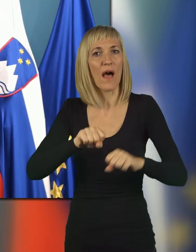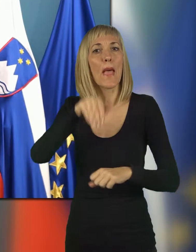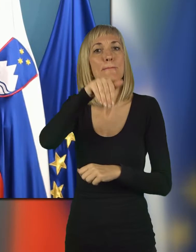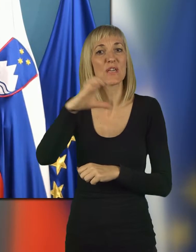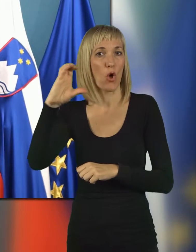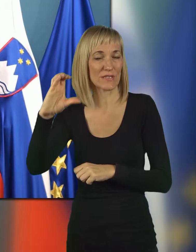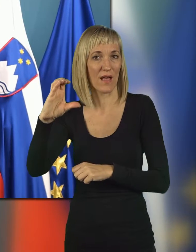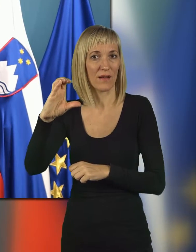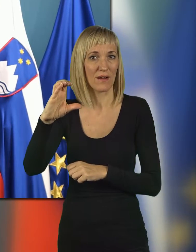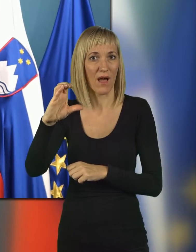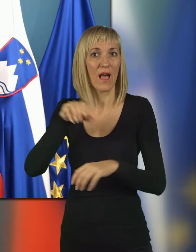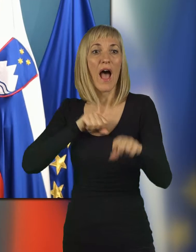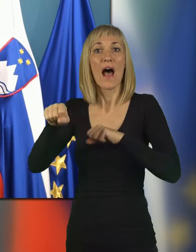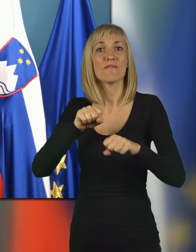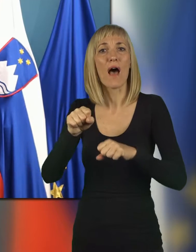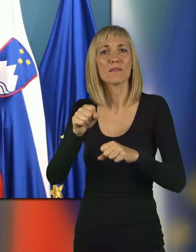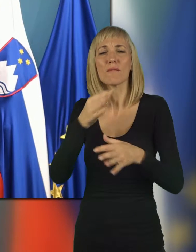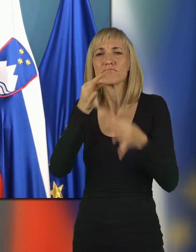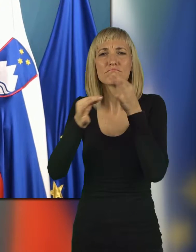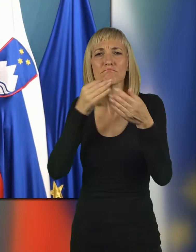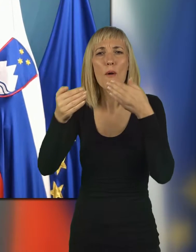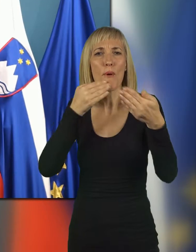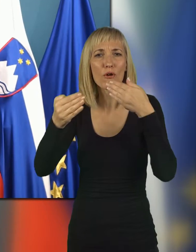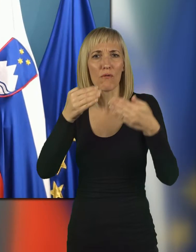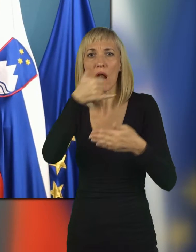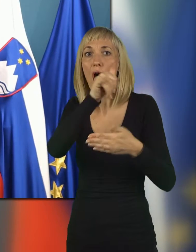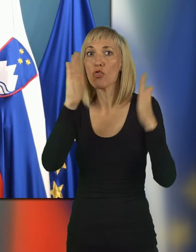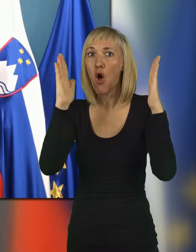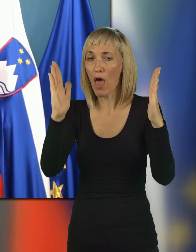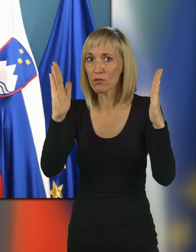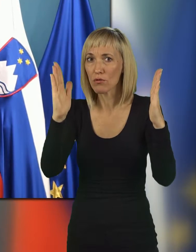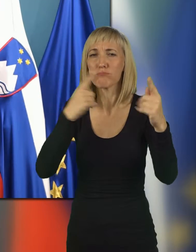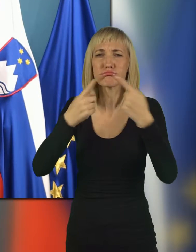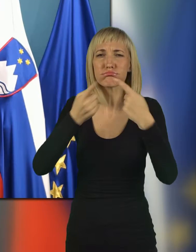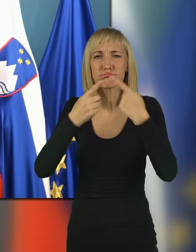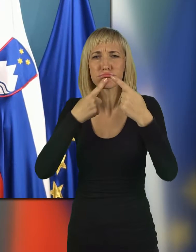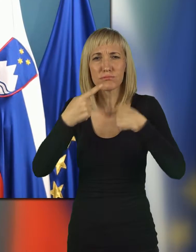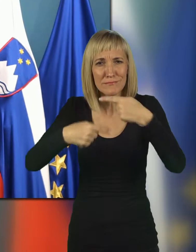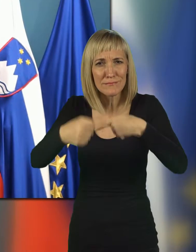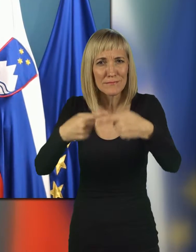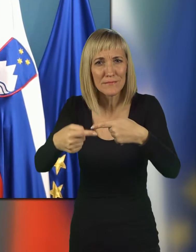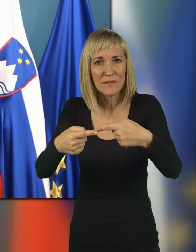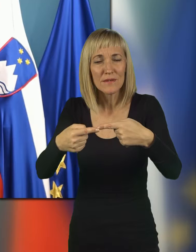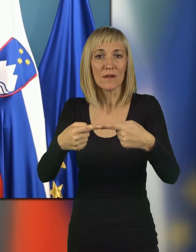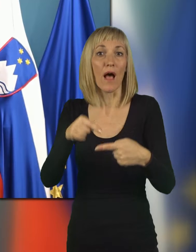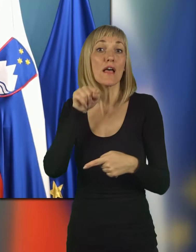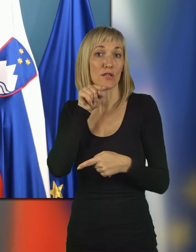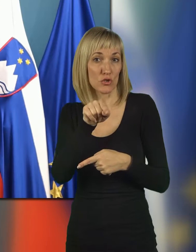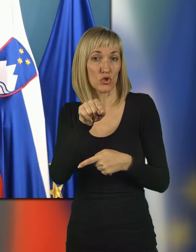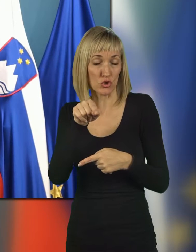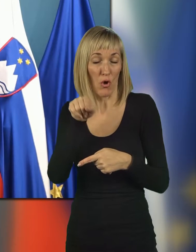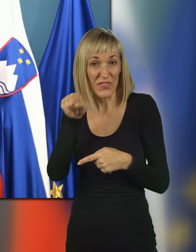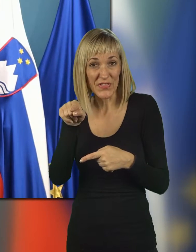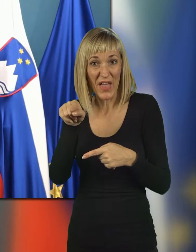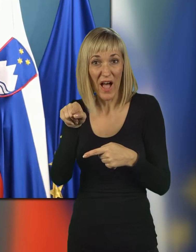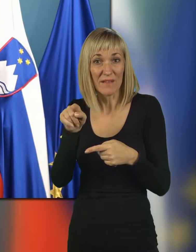Cerarja, vlada obravnavala zadnjo dobro leto dni, v sklopu katere smo javni